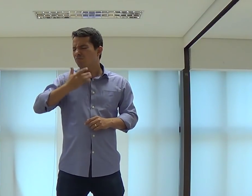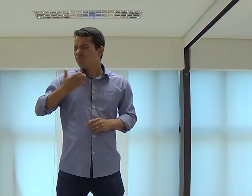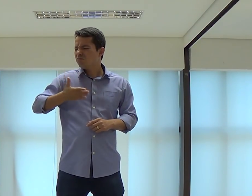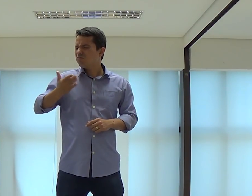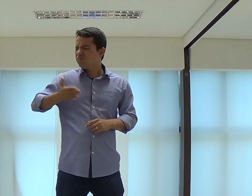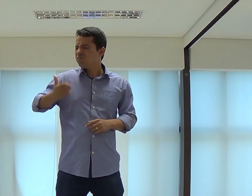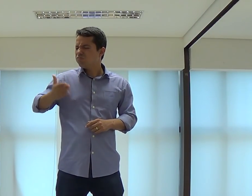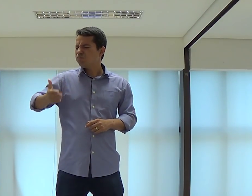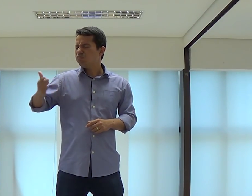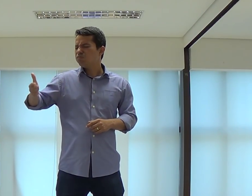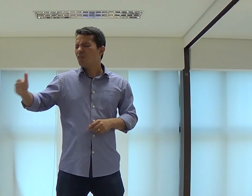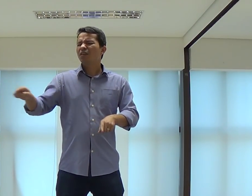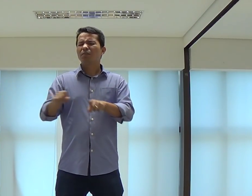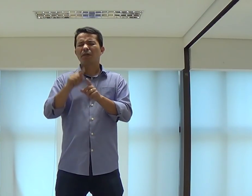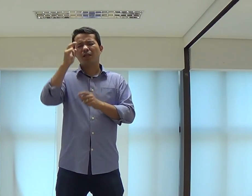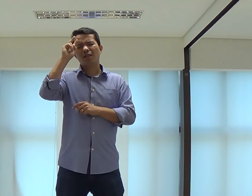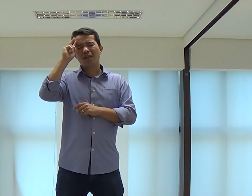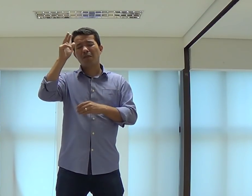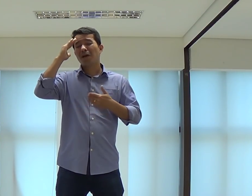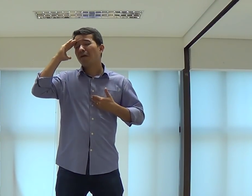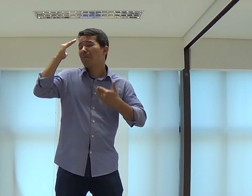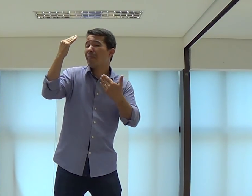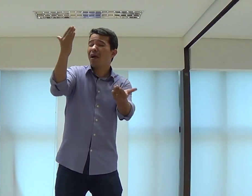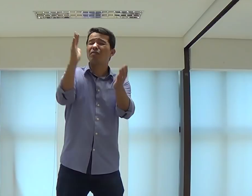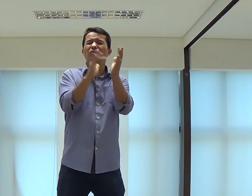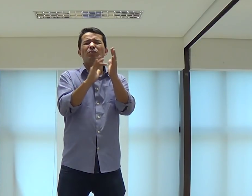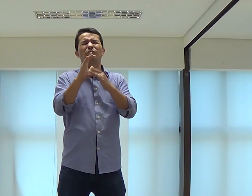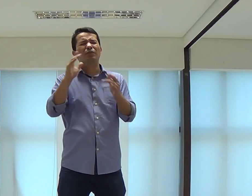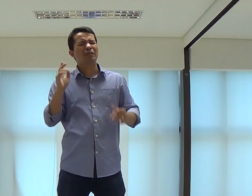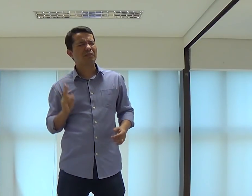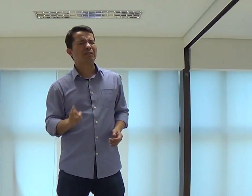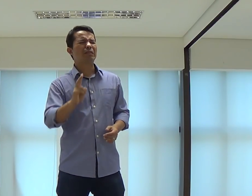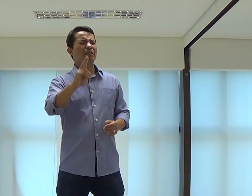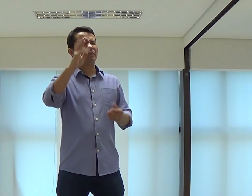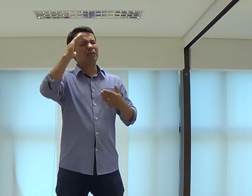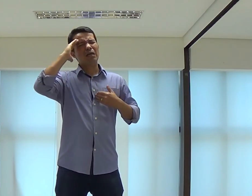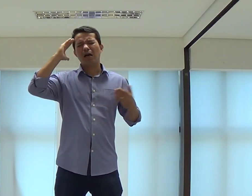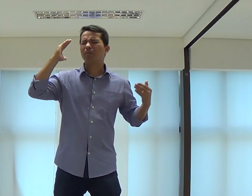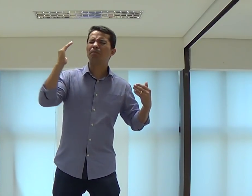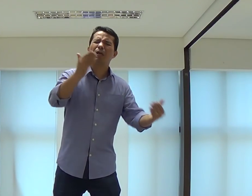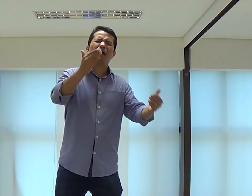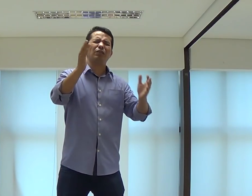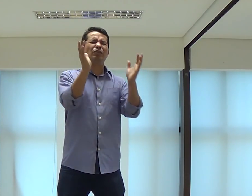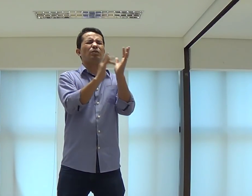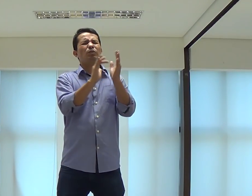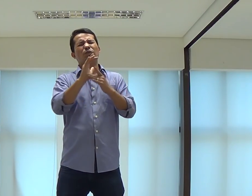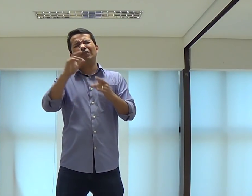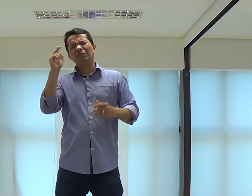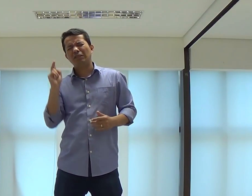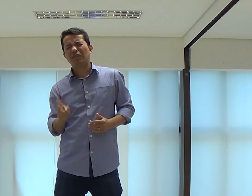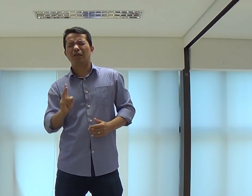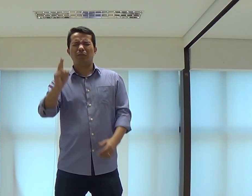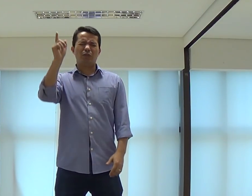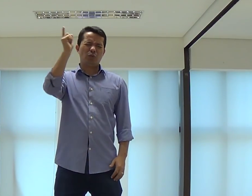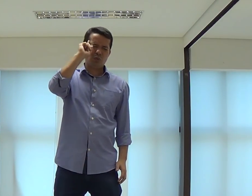só em dezembro, que sejam todos os meses, em janeiro, fevereiro, que a gente possa lembrar de te agradecer sempre, Senhor. Então nós te agradecemos,